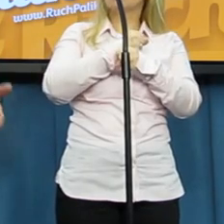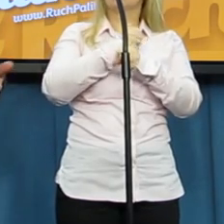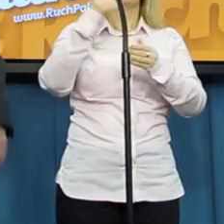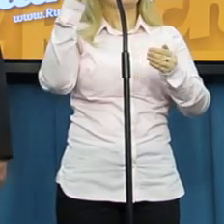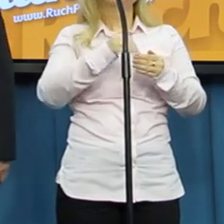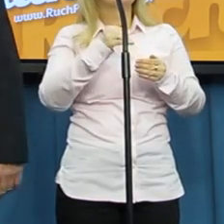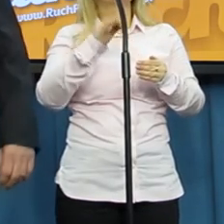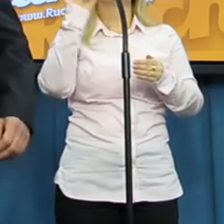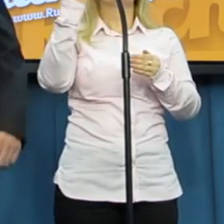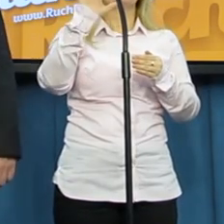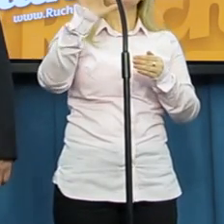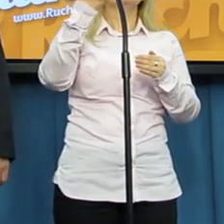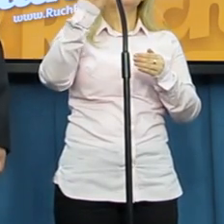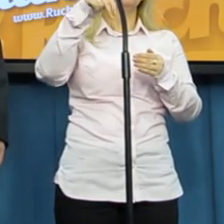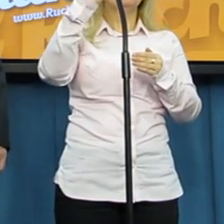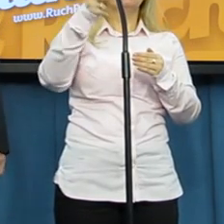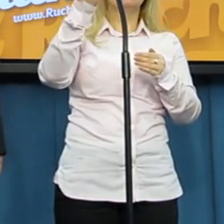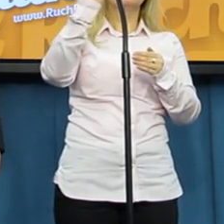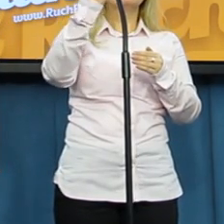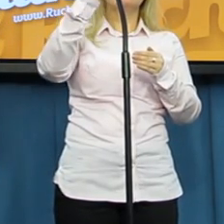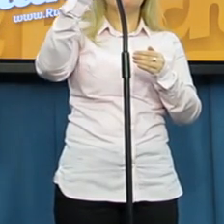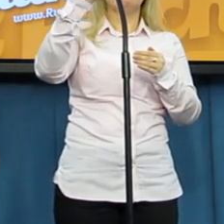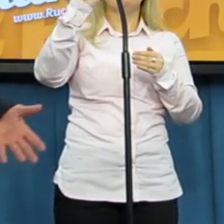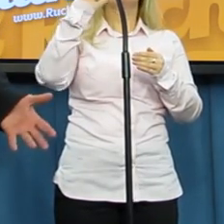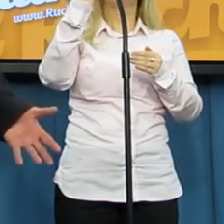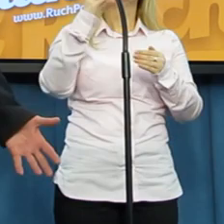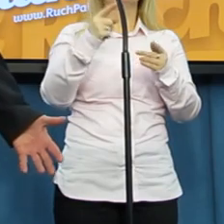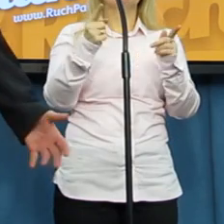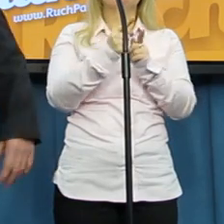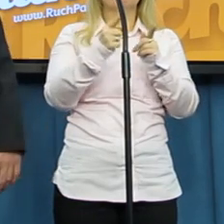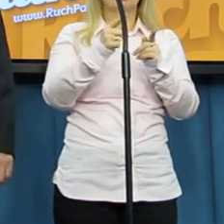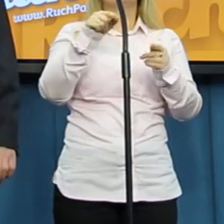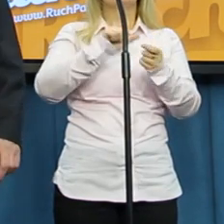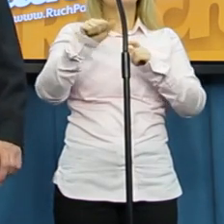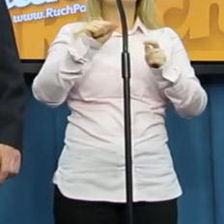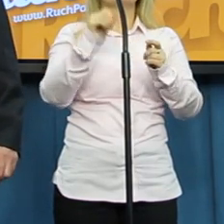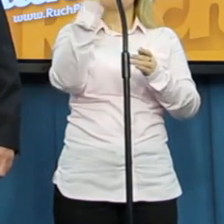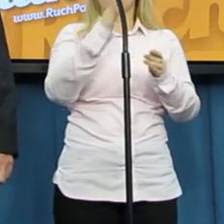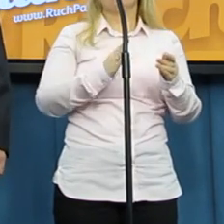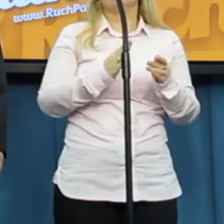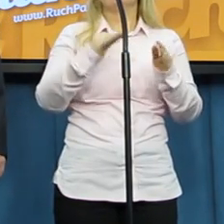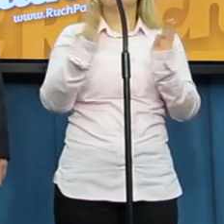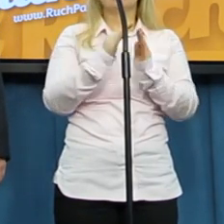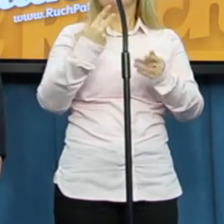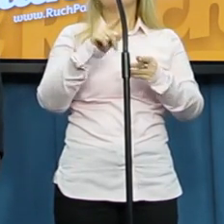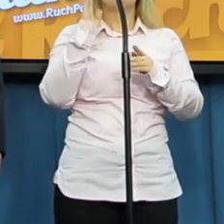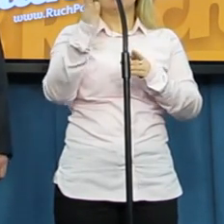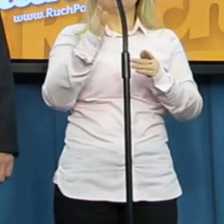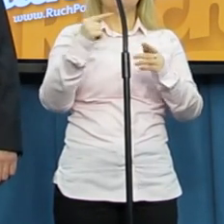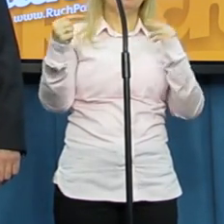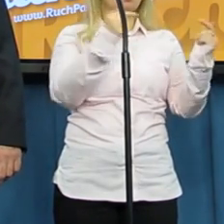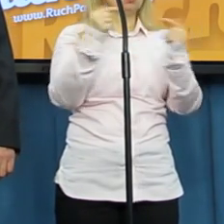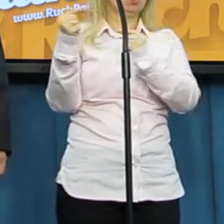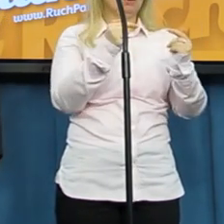to są takie zawiłości geometryczne, no ale skoro tak jest geometrii, to nie będziemy z tym dyskutować. To jest po pierwsze. Po